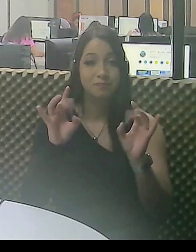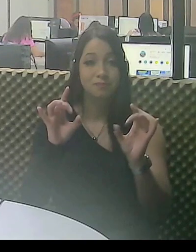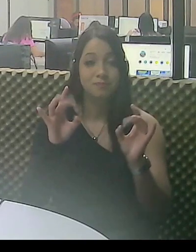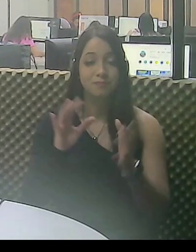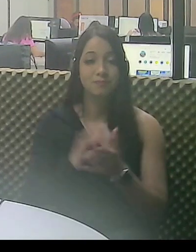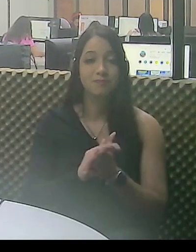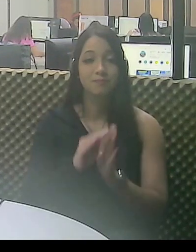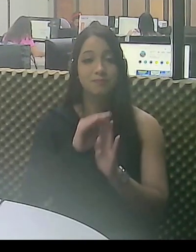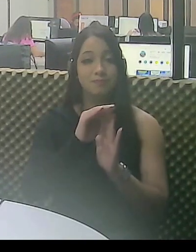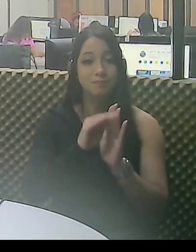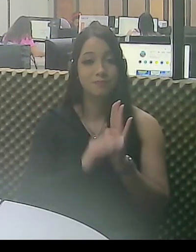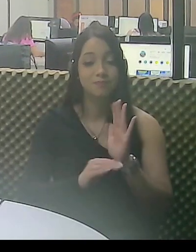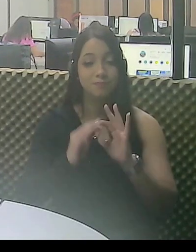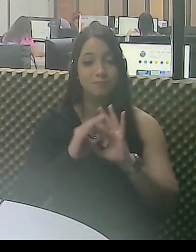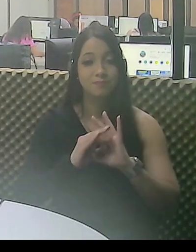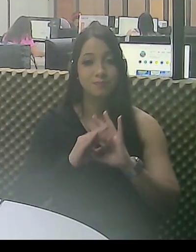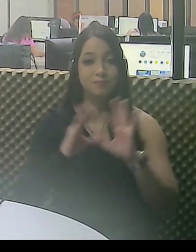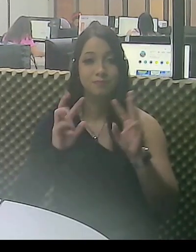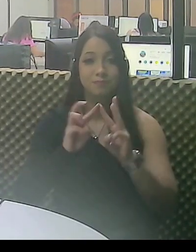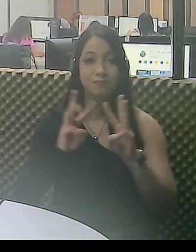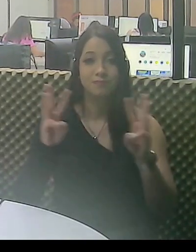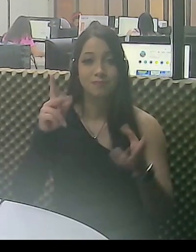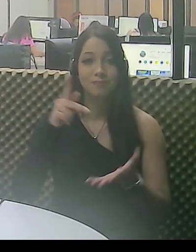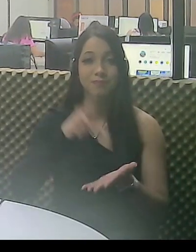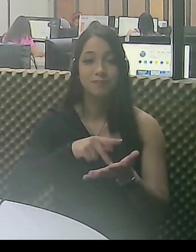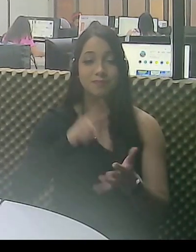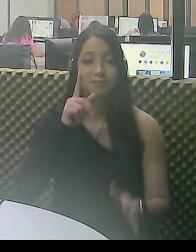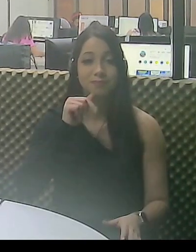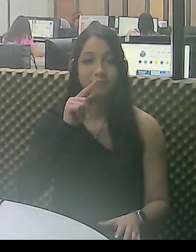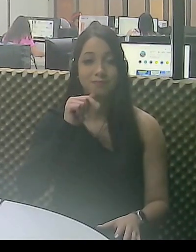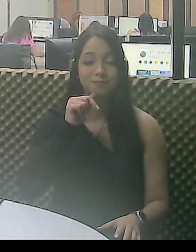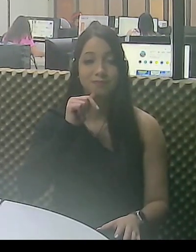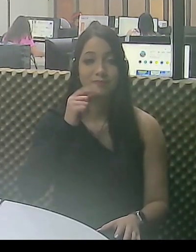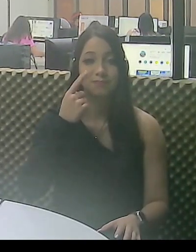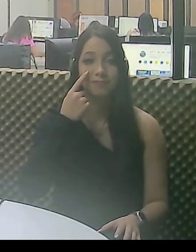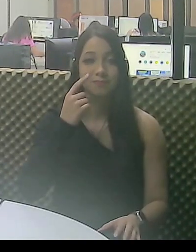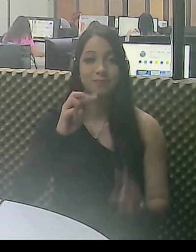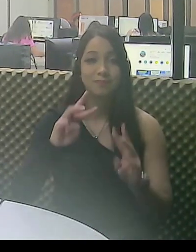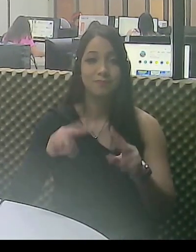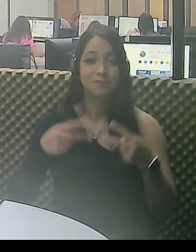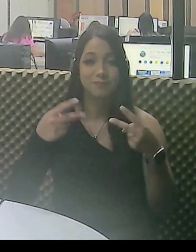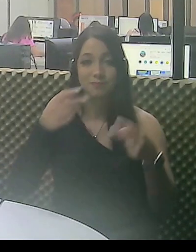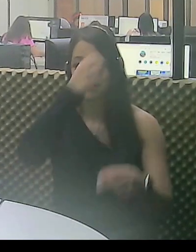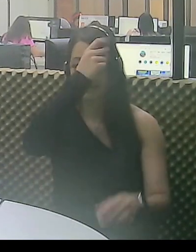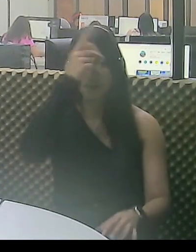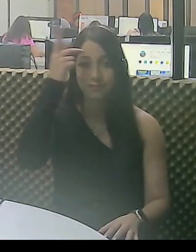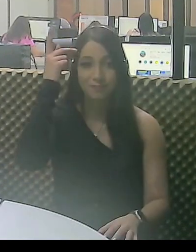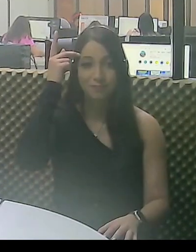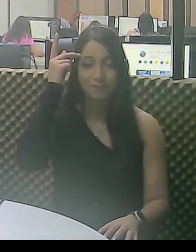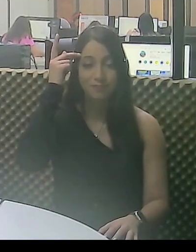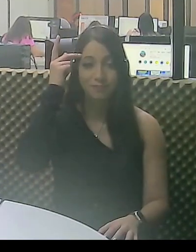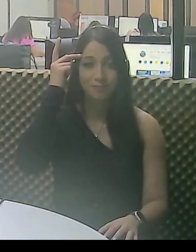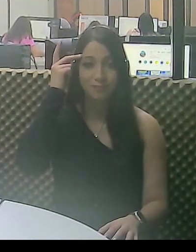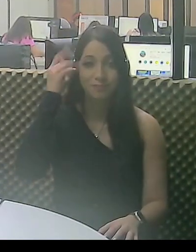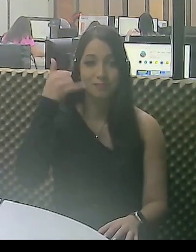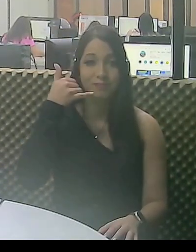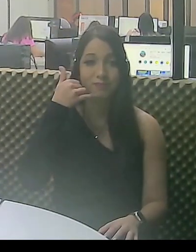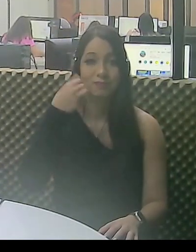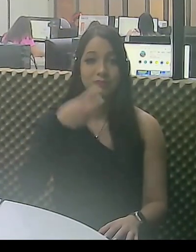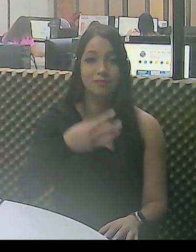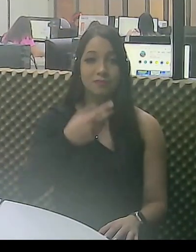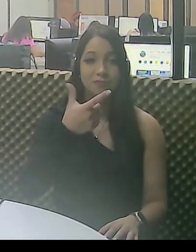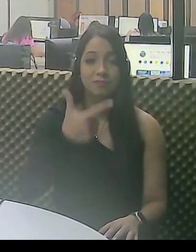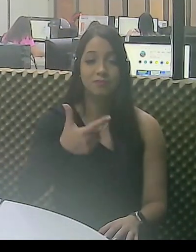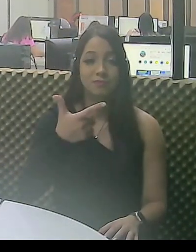A programação está disponível na página oficial do DEMAI, que você encontra no portal da Prefeitura. Por meio do telefone